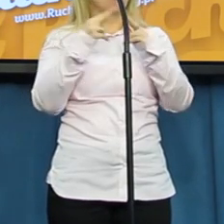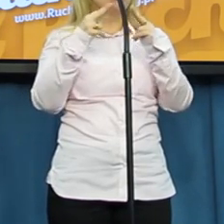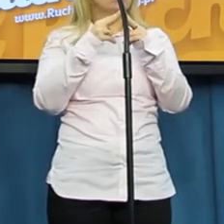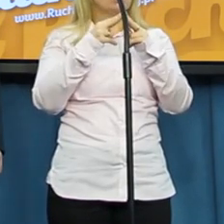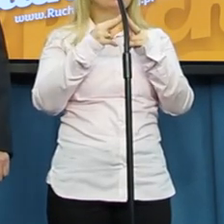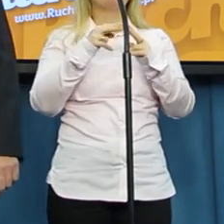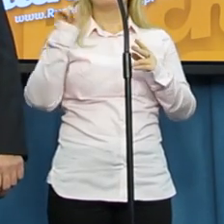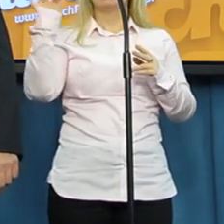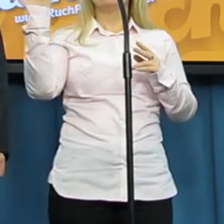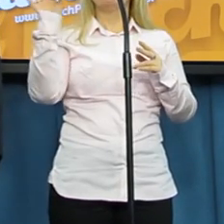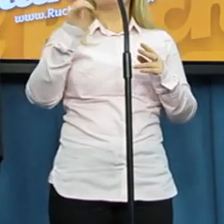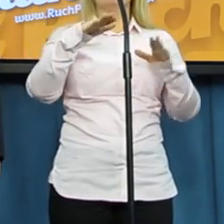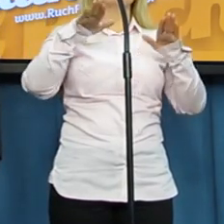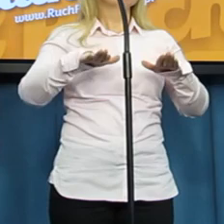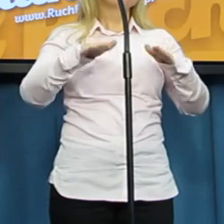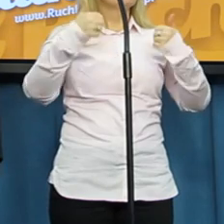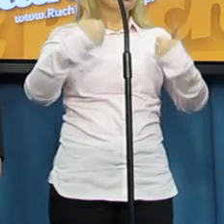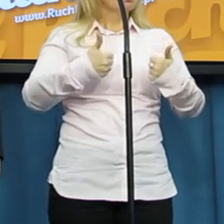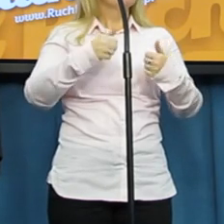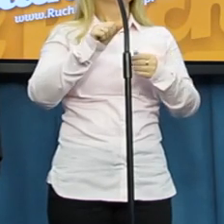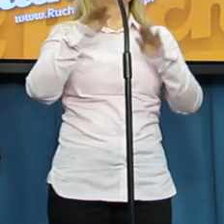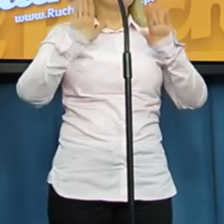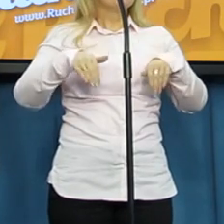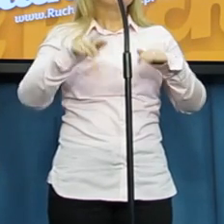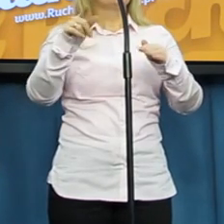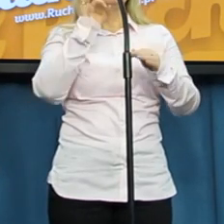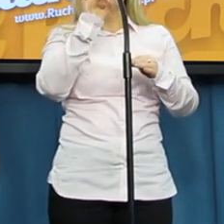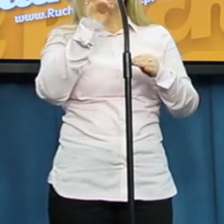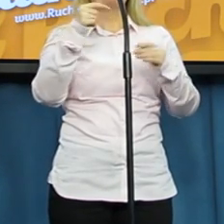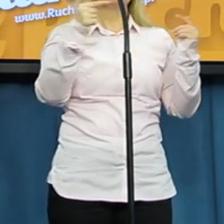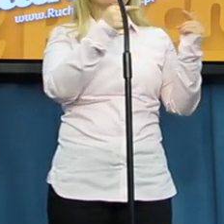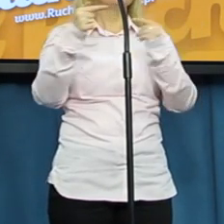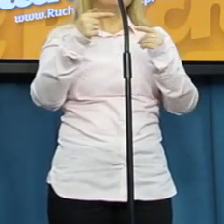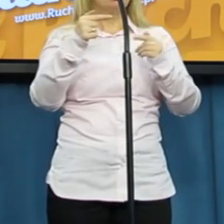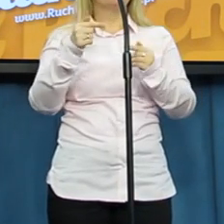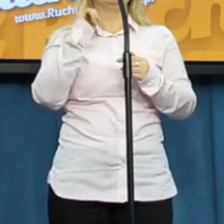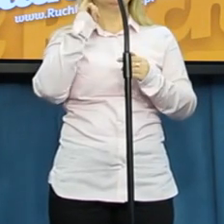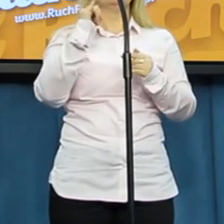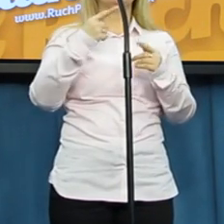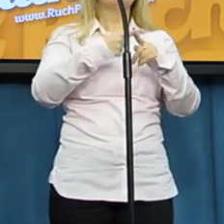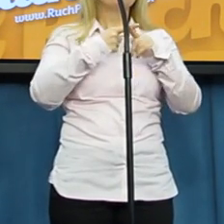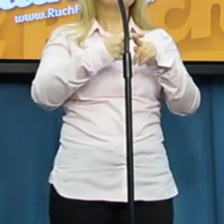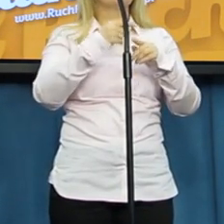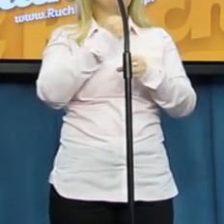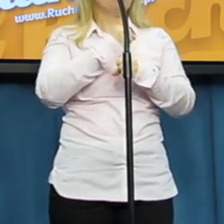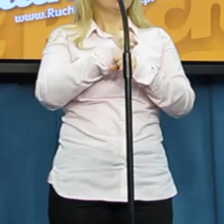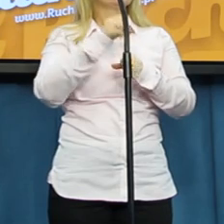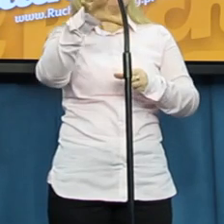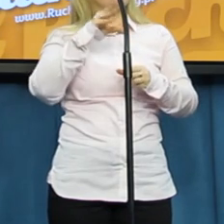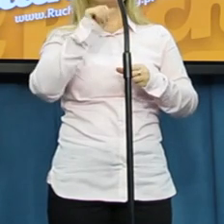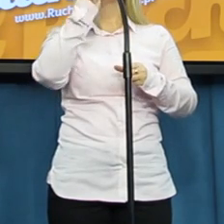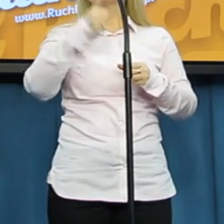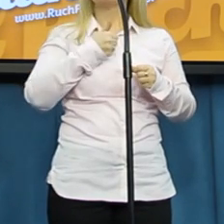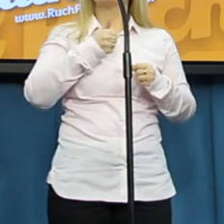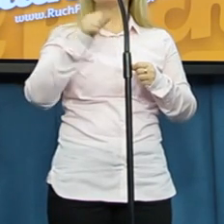Marka Siwca pozwoli na taki bardzo merytoryczny i pogłębiony dialog dotyczący właśnie współpracy z europejskimi